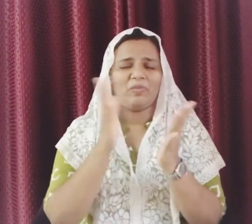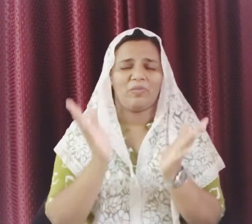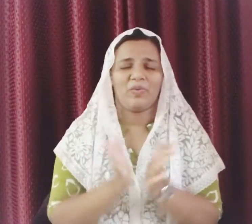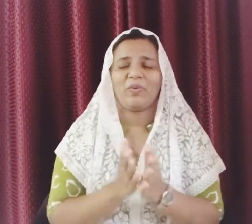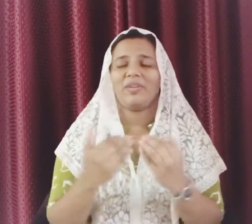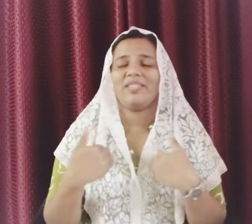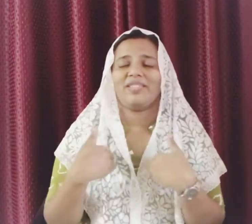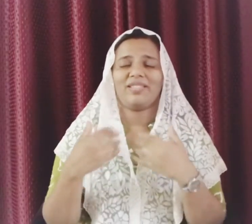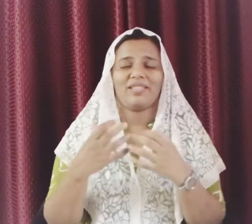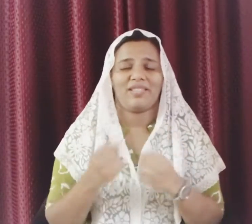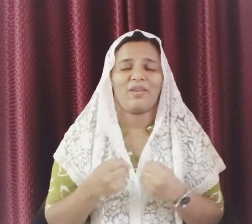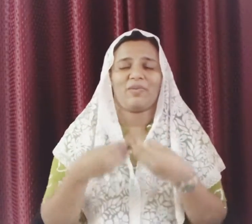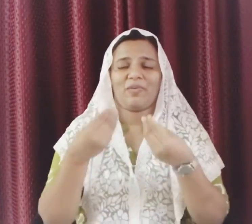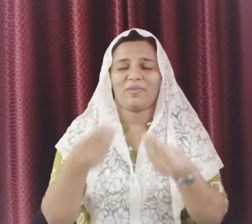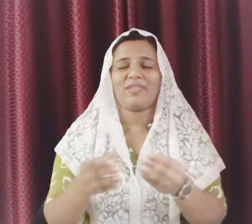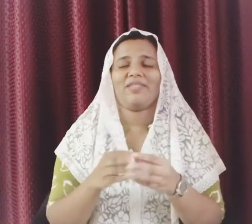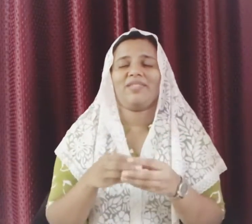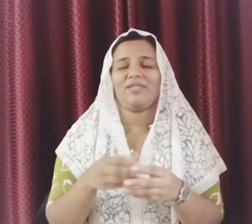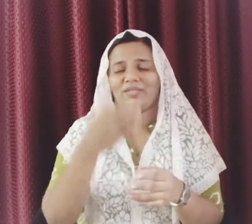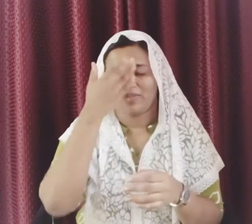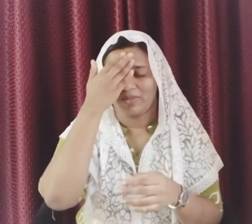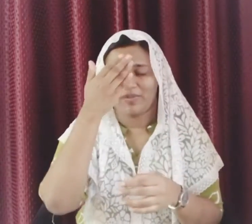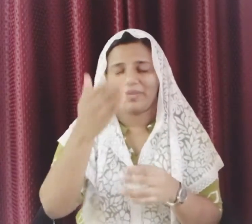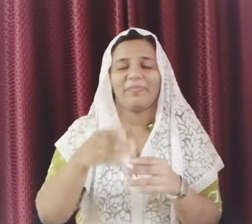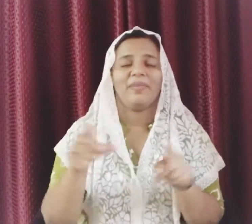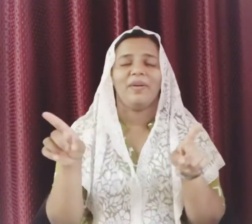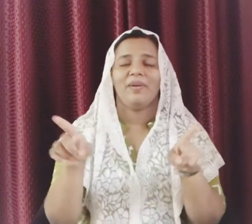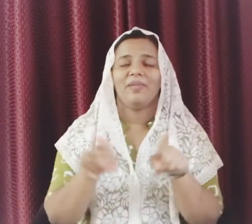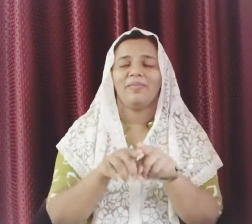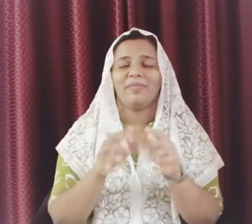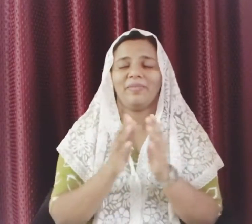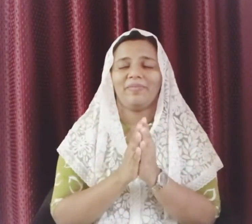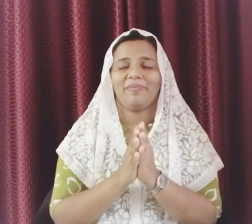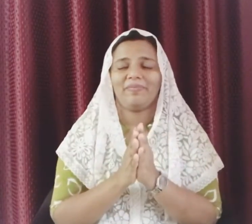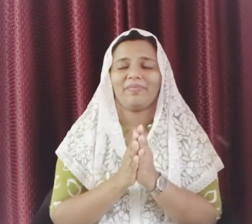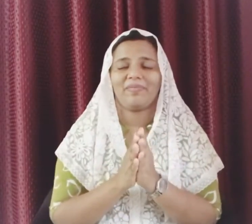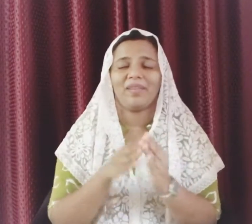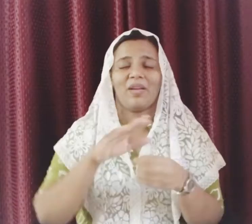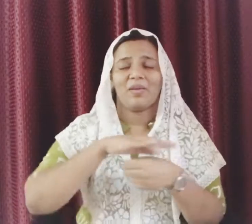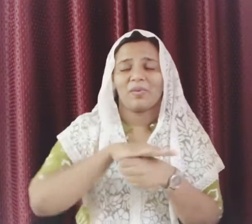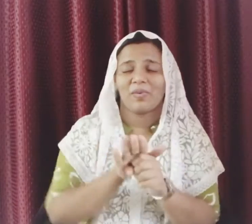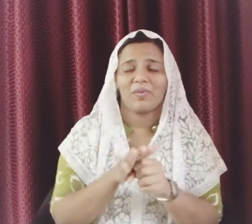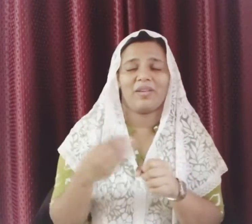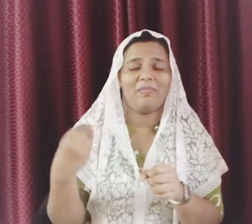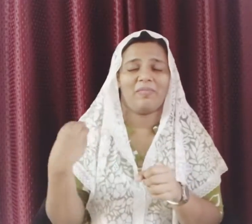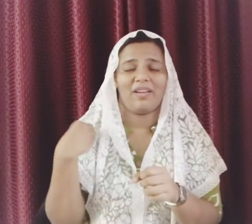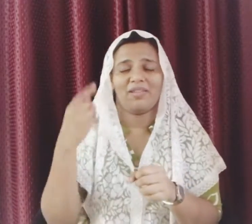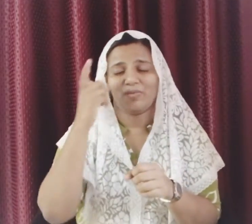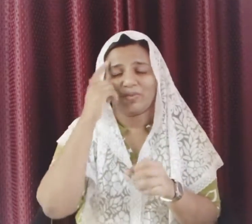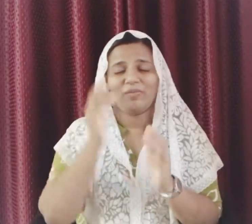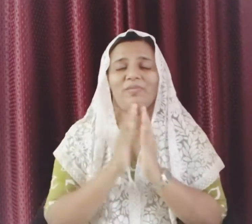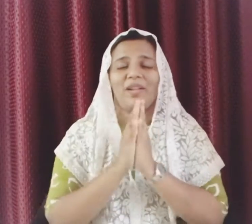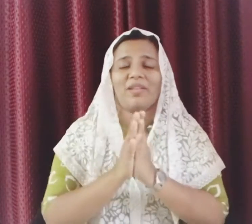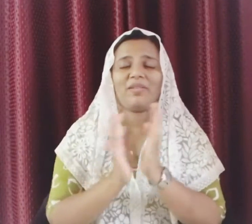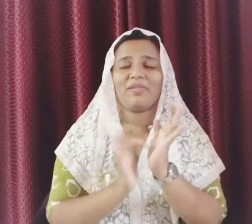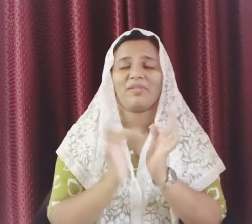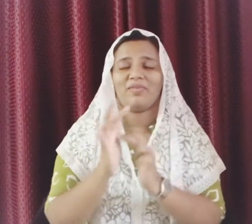സൗഖ്യം തൻ്റെ കുഞ്ഞുങ്ങളുടെ മേൽ ഇറങ്ങിയിരിക്കുന്നതിനായി സ്തോത്രം ചെയ്യുന്നു. അതുപോലെ കർത്താവേ, കൊറോണയാൽ ഭാരപ്പെട്ടിരിക്കുന്നവർക്ക് വേണ്ടി പ്രാർത്ഥിക്കുന്നു. യേശു ക്രിസ്തുവിൻ്റെ